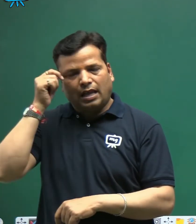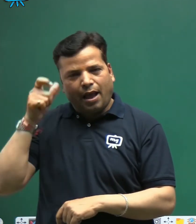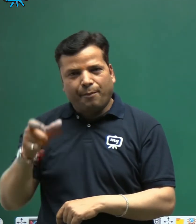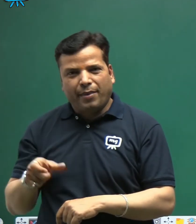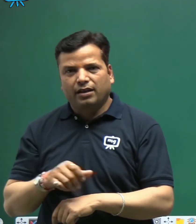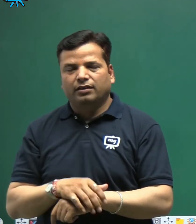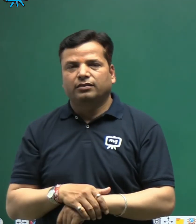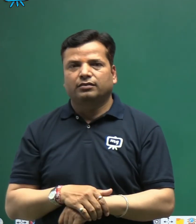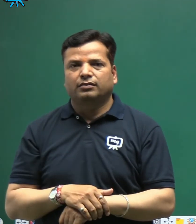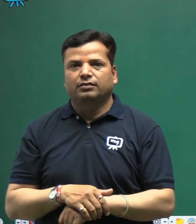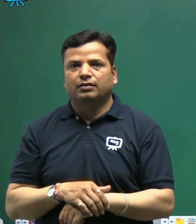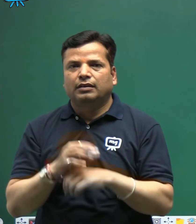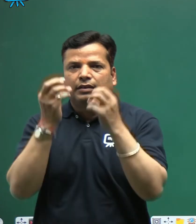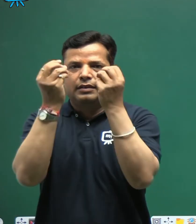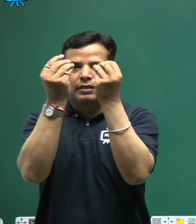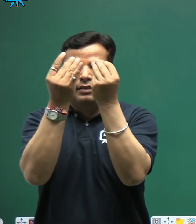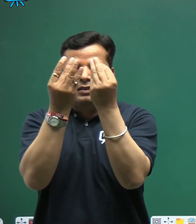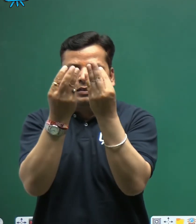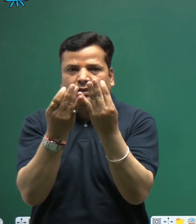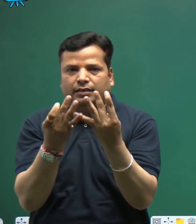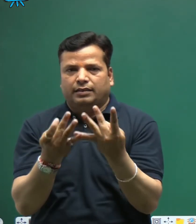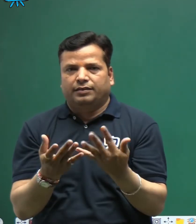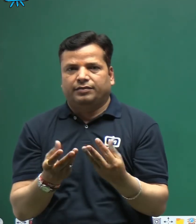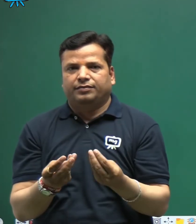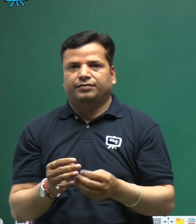melt, पिघलना,